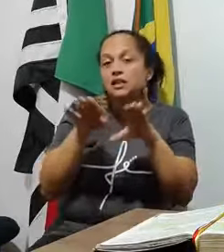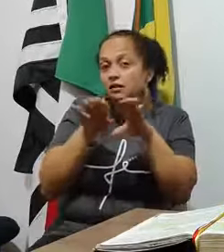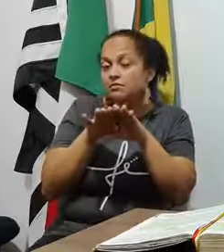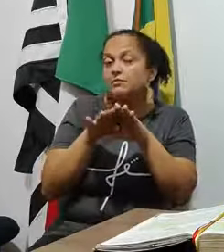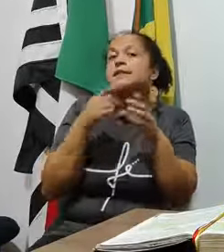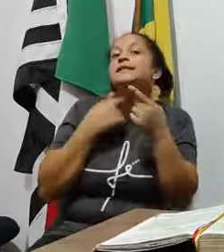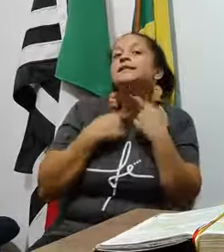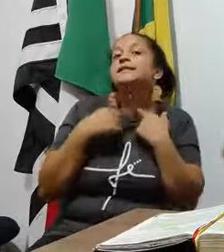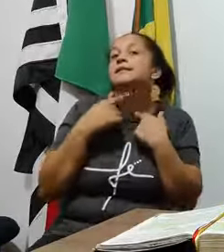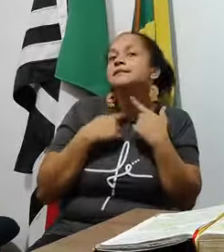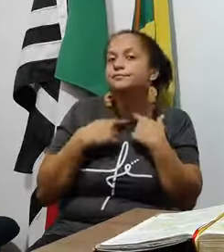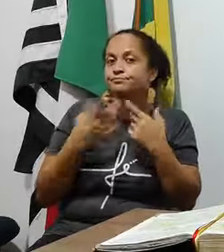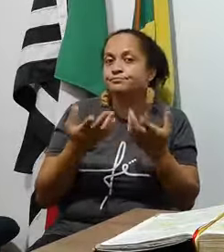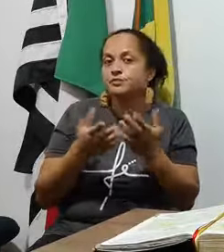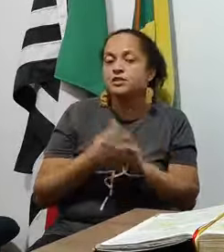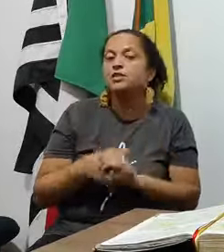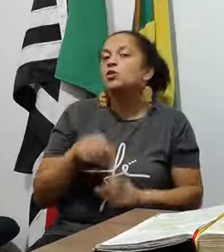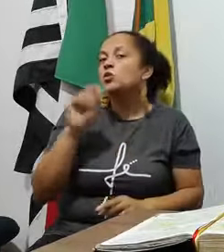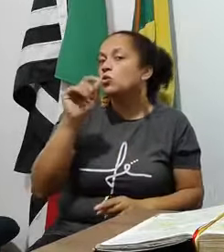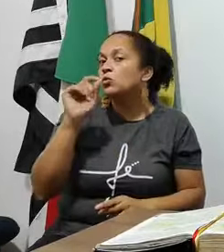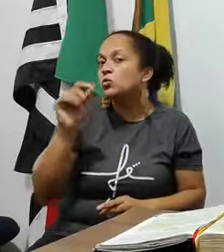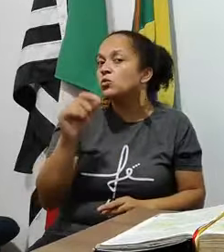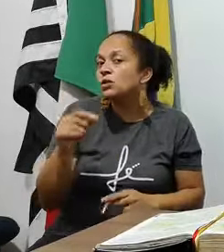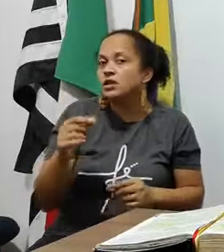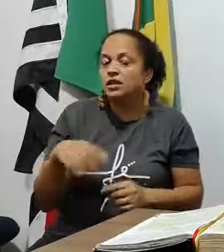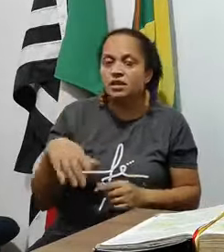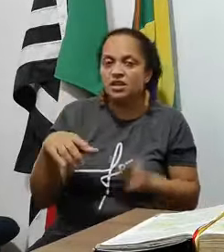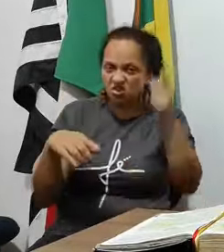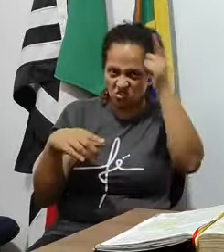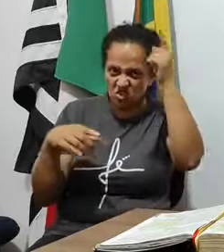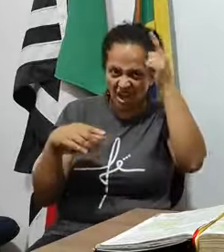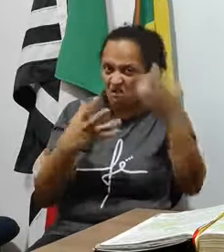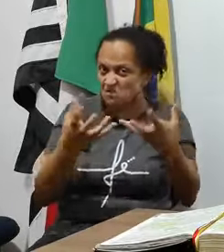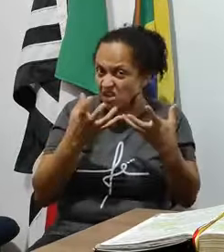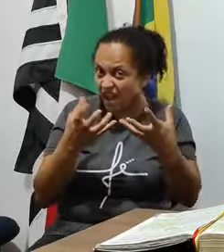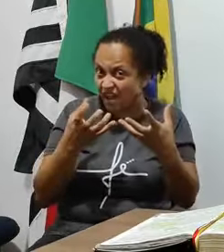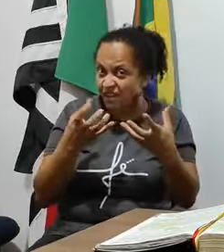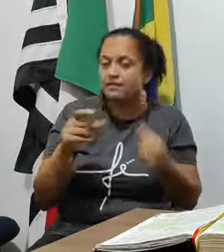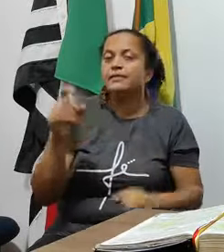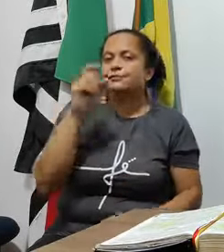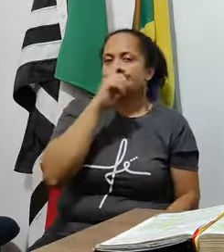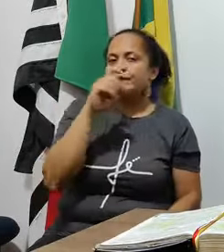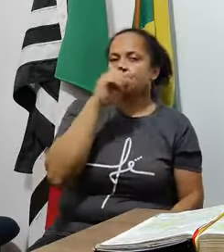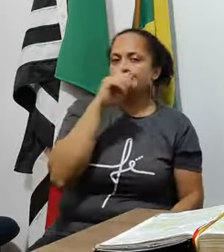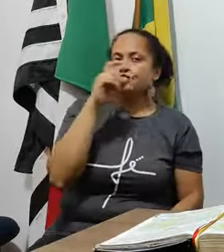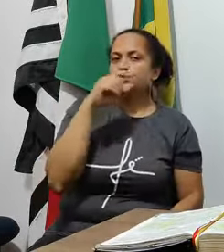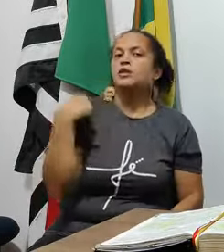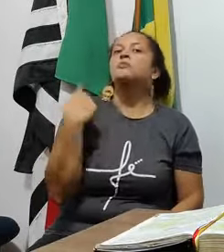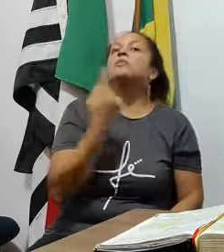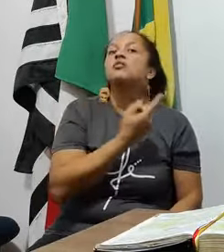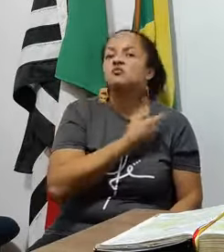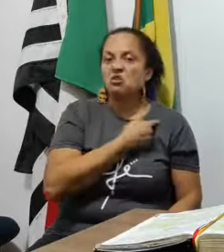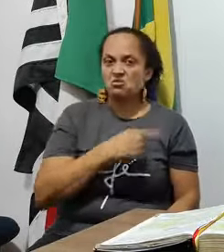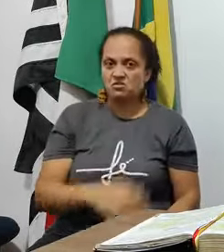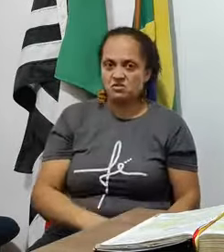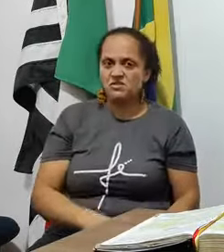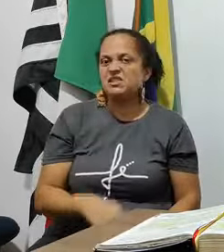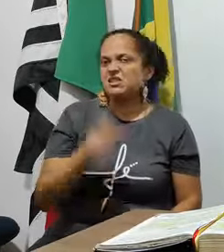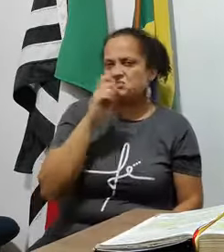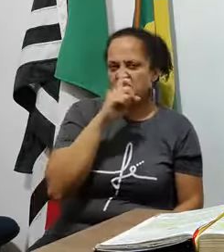vontade. E o intuito dele são 4. Nos enganar com suas mentiras, sofismas, raciocínios